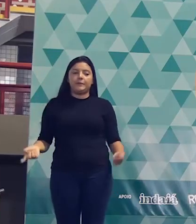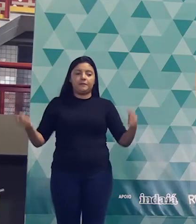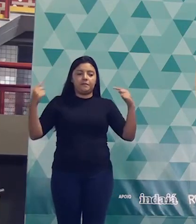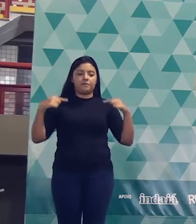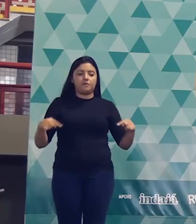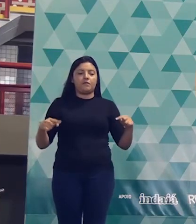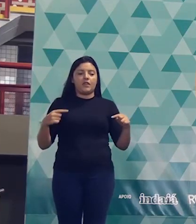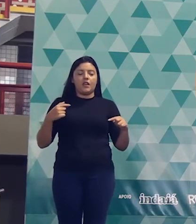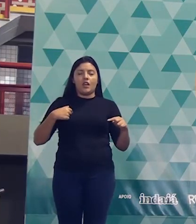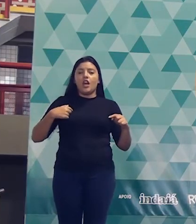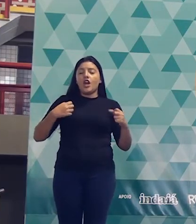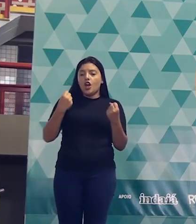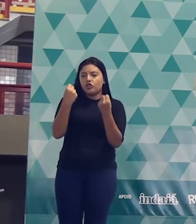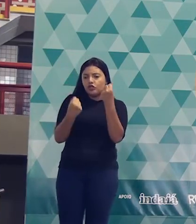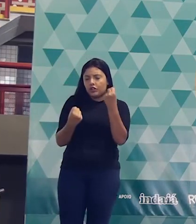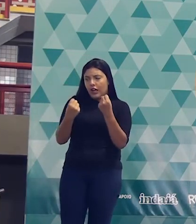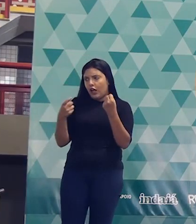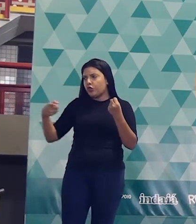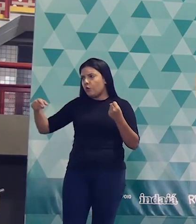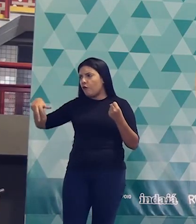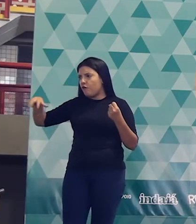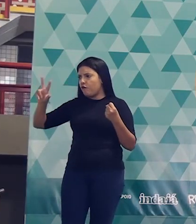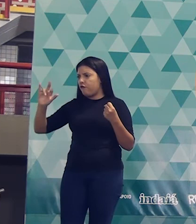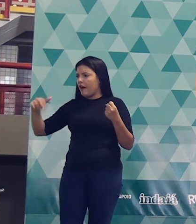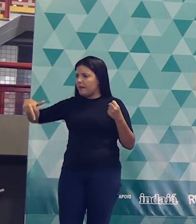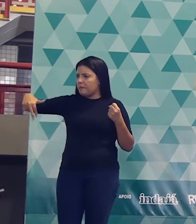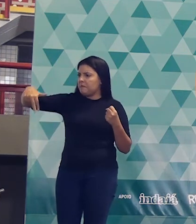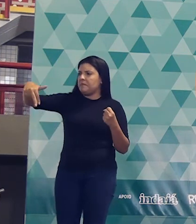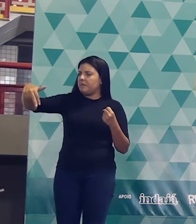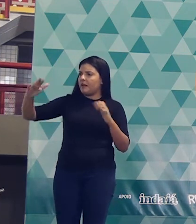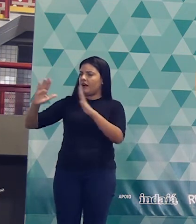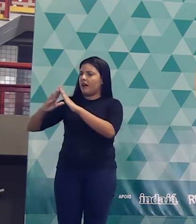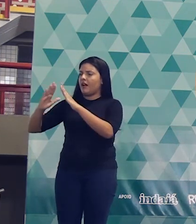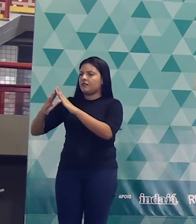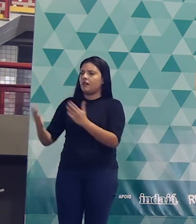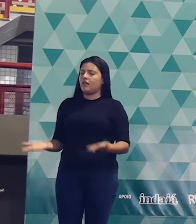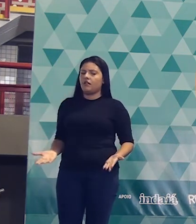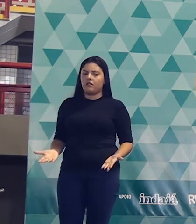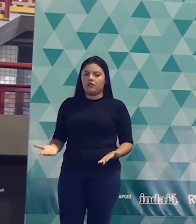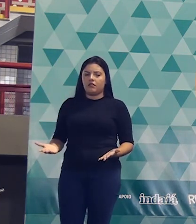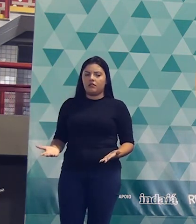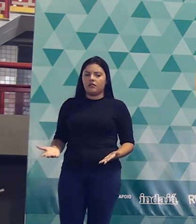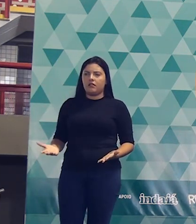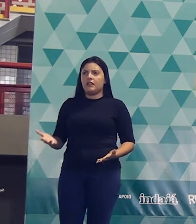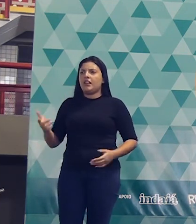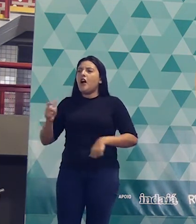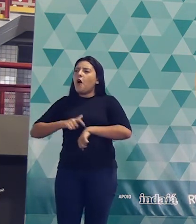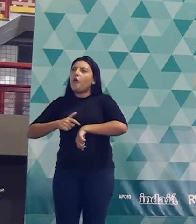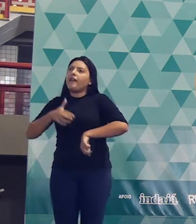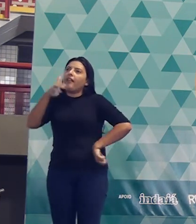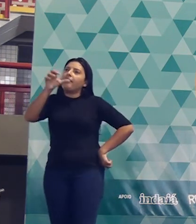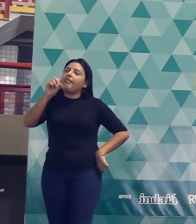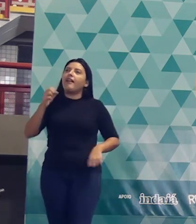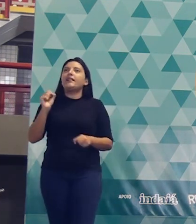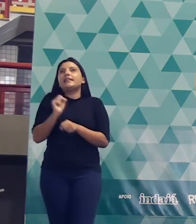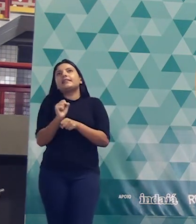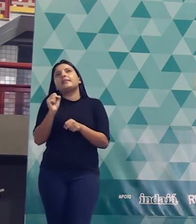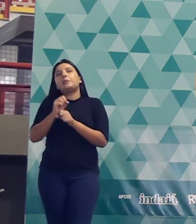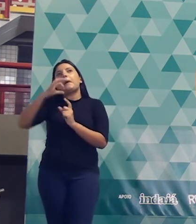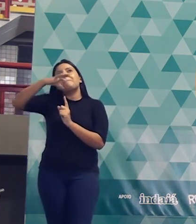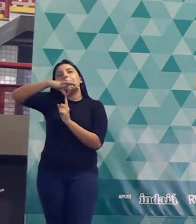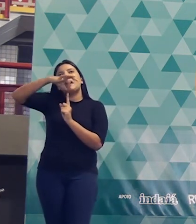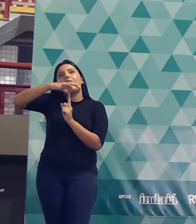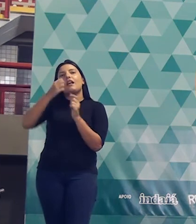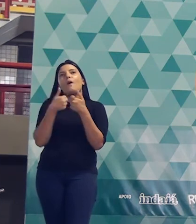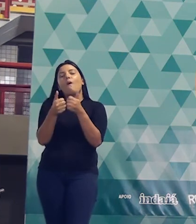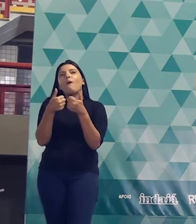B. Estou de carro, você vai a pé para casa agora? Ó. 10 da noite, está na parada de ônibus, né? Certo?